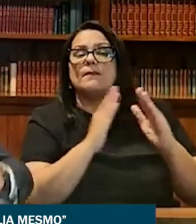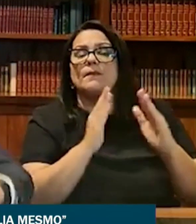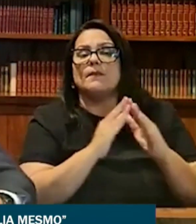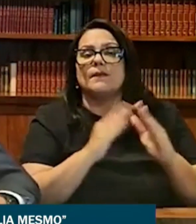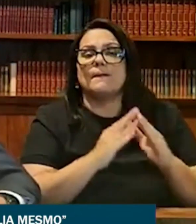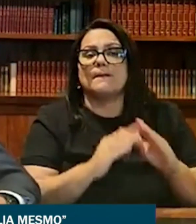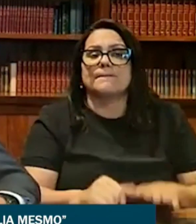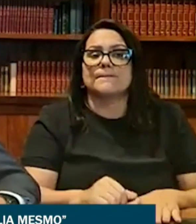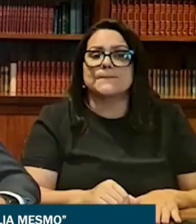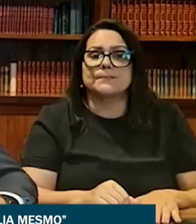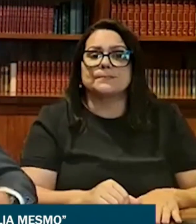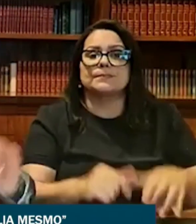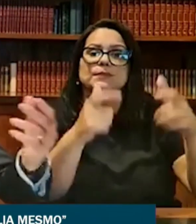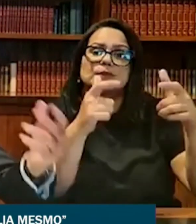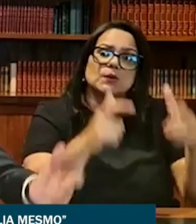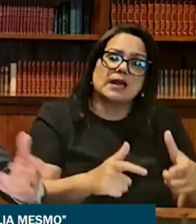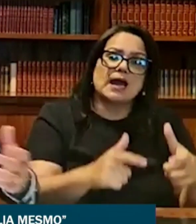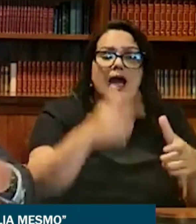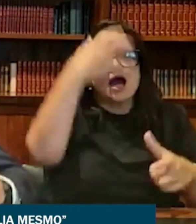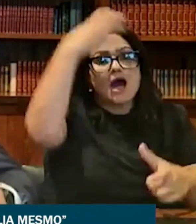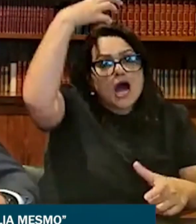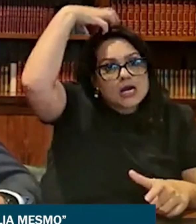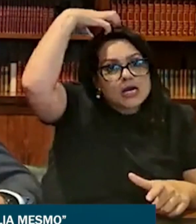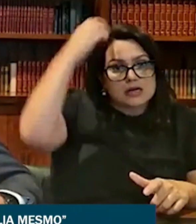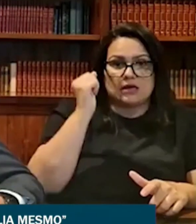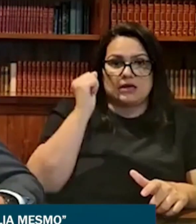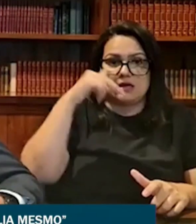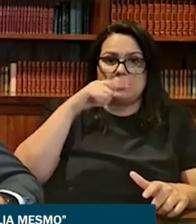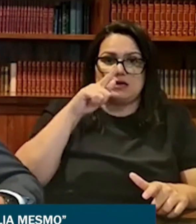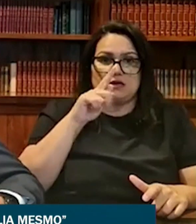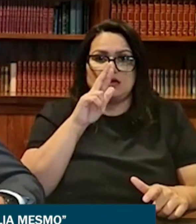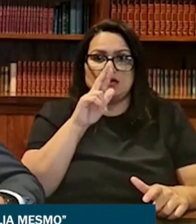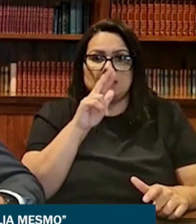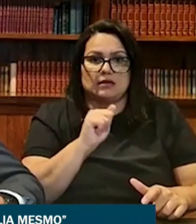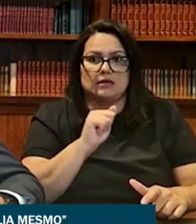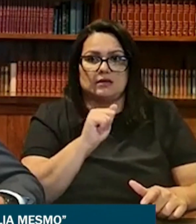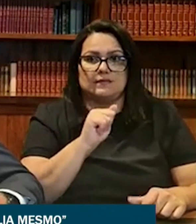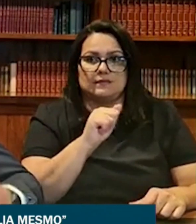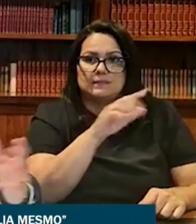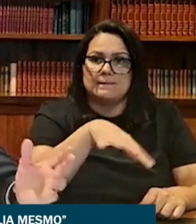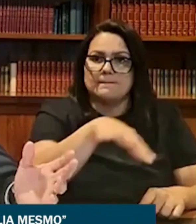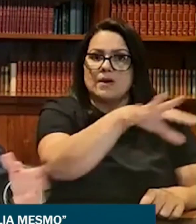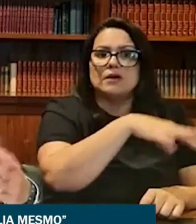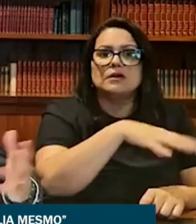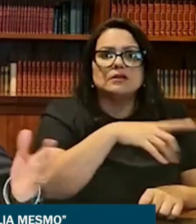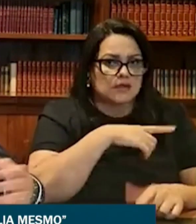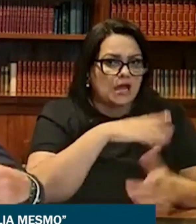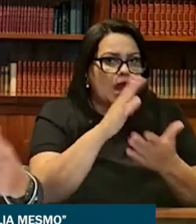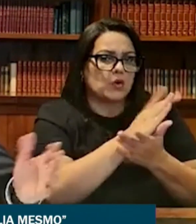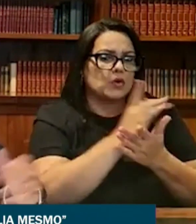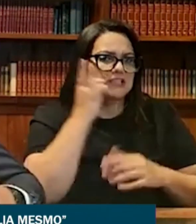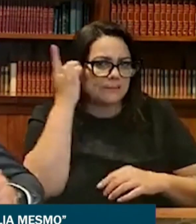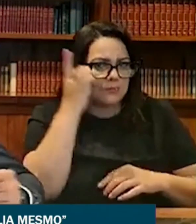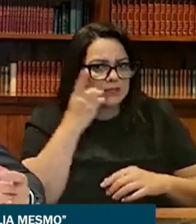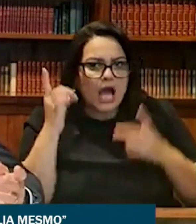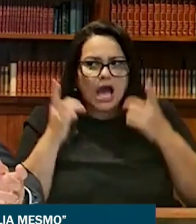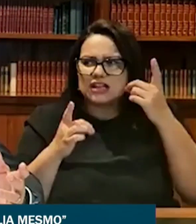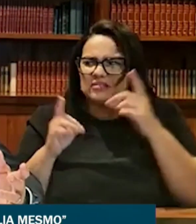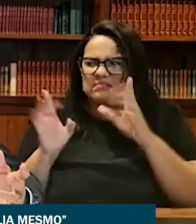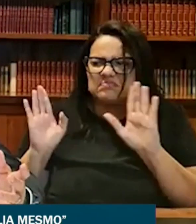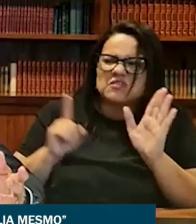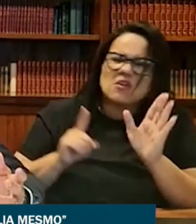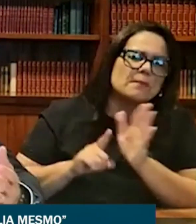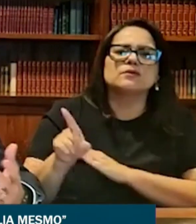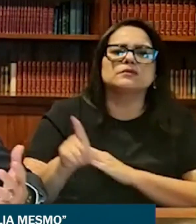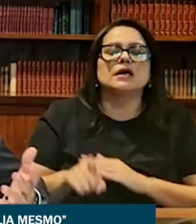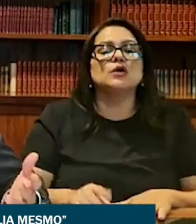no distrito de Angra dos Reis e tem deputados aqui não vou perguntar não